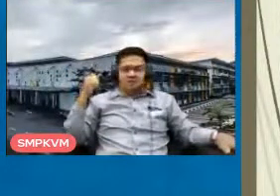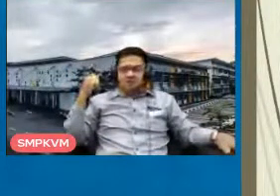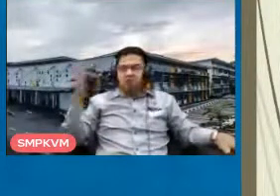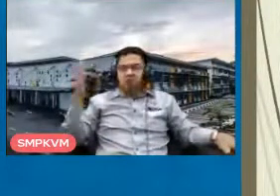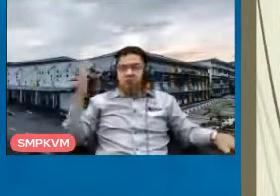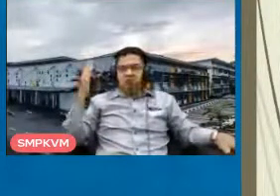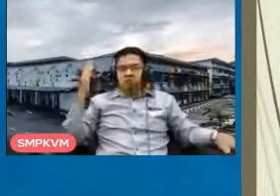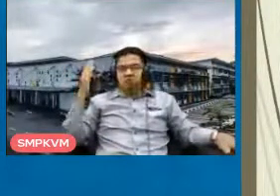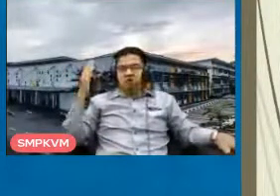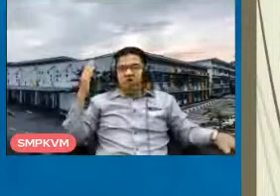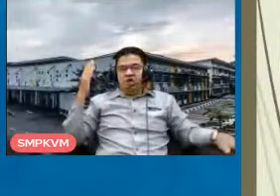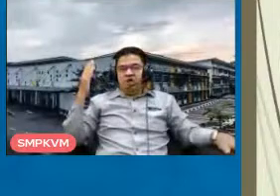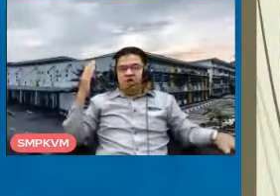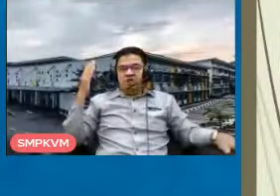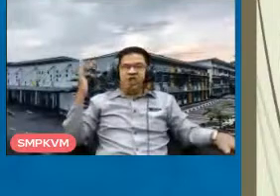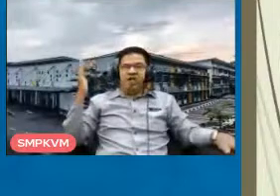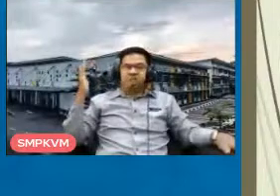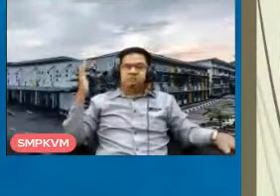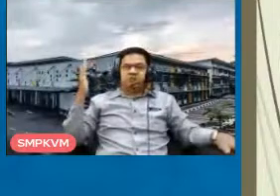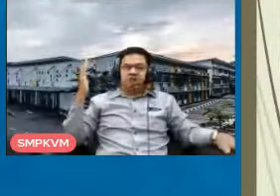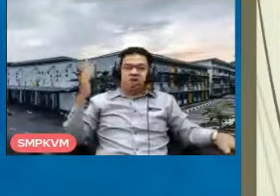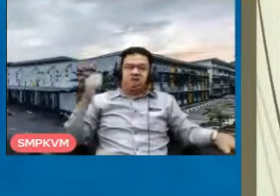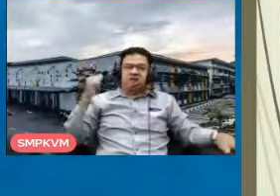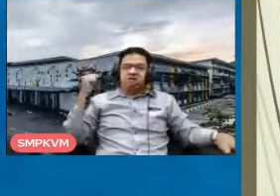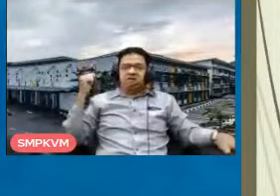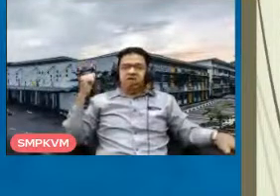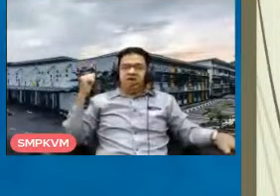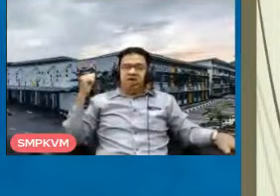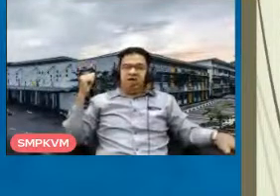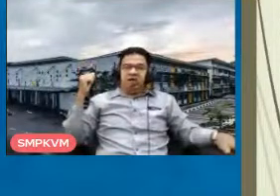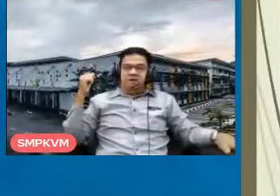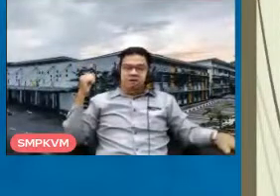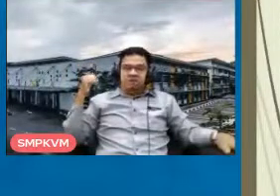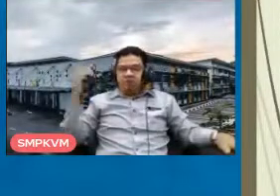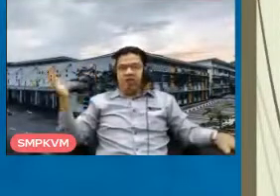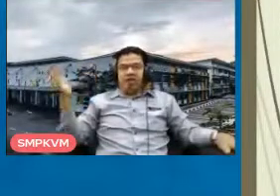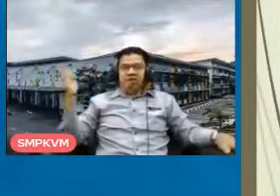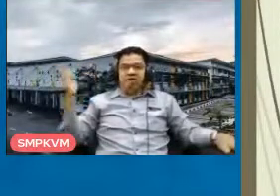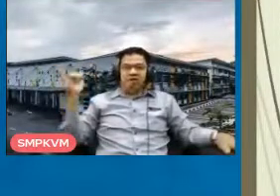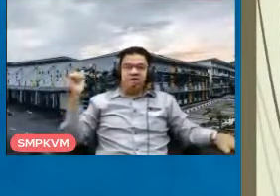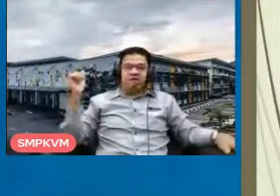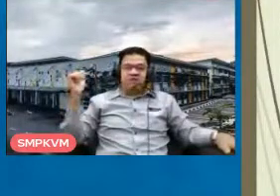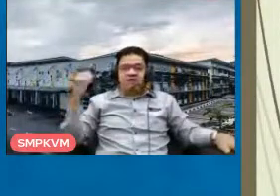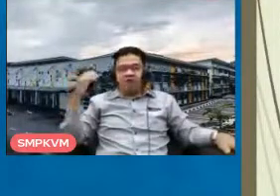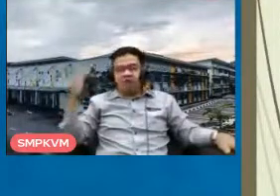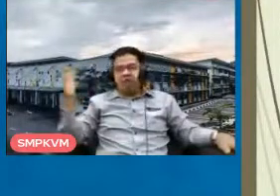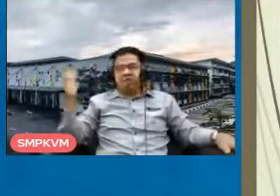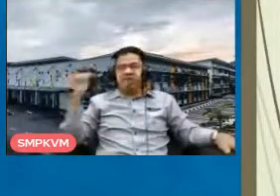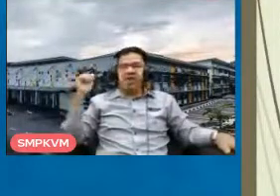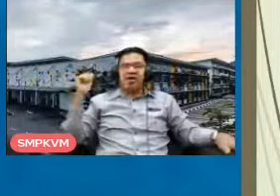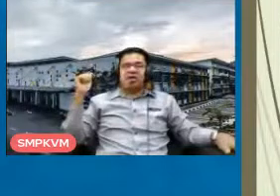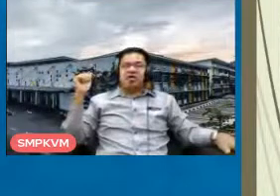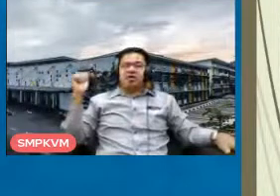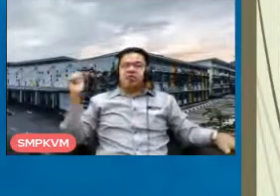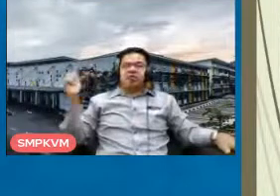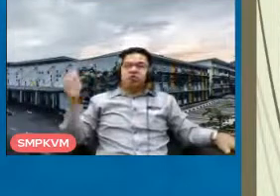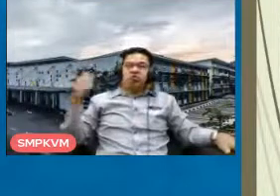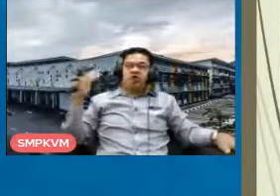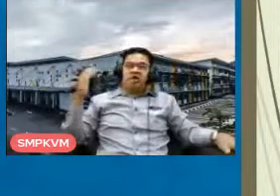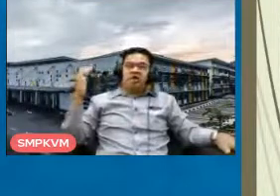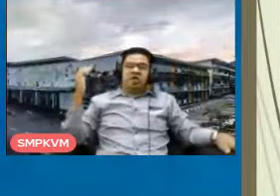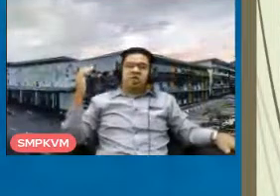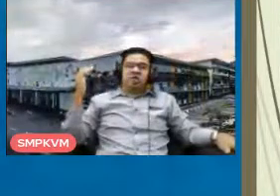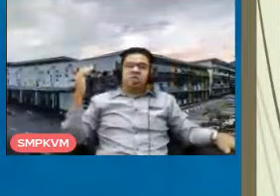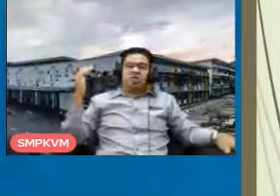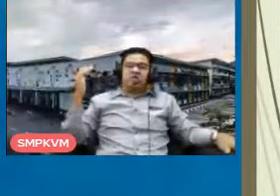masuk ah kejohanan olahraga sampai ke peringkat Negeri peringkat kebangsaan contoh